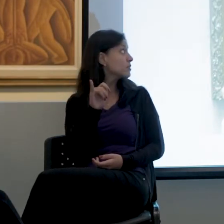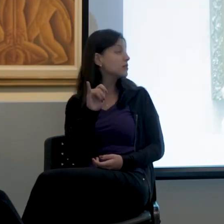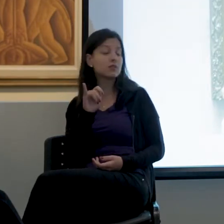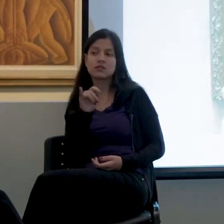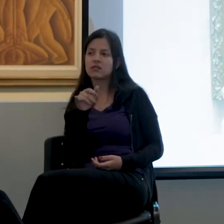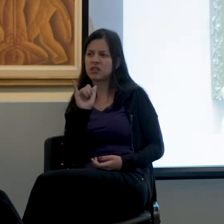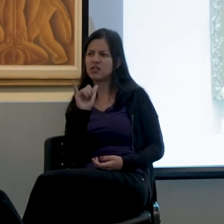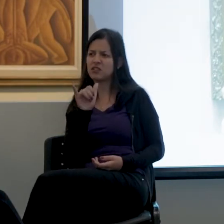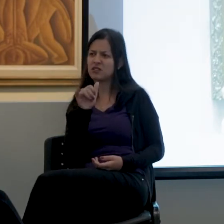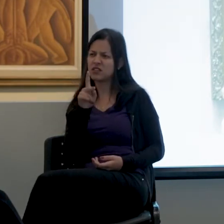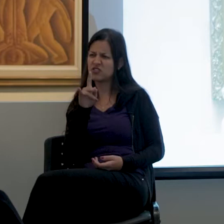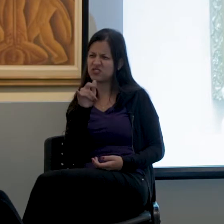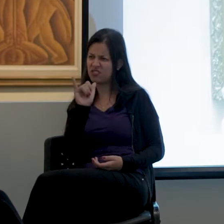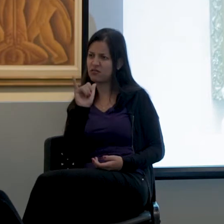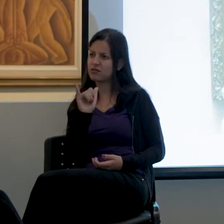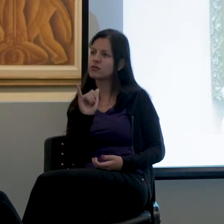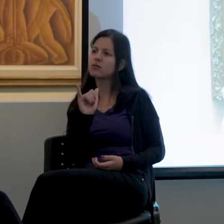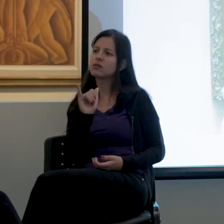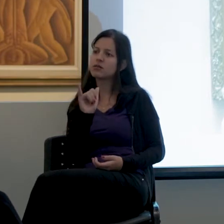Ou,